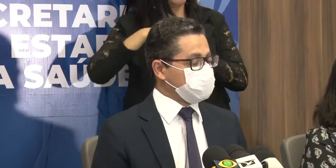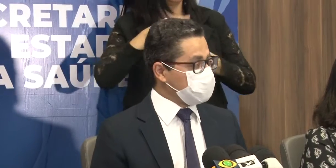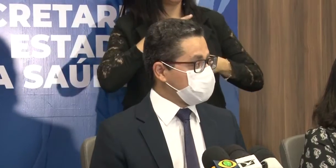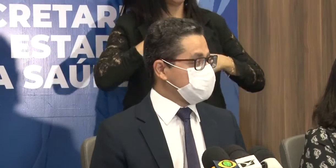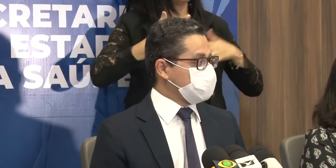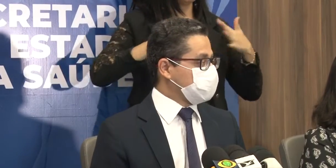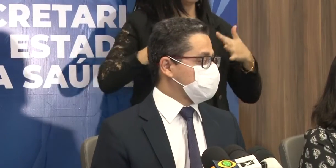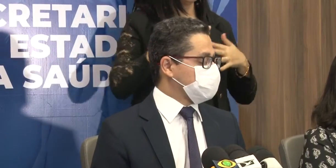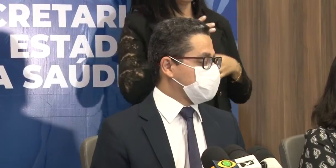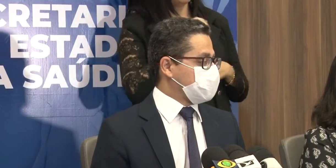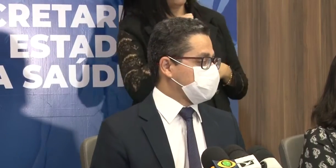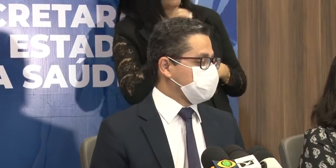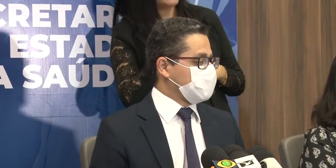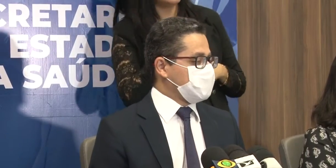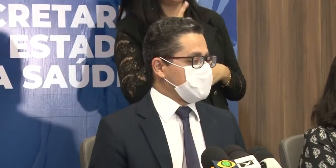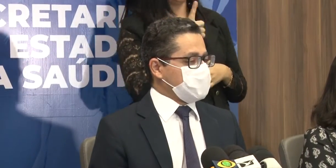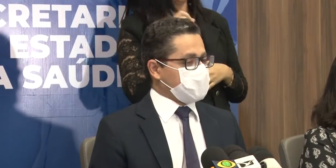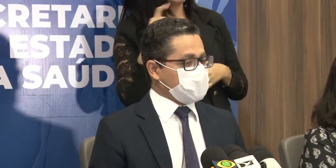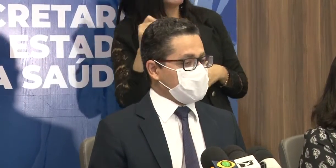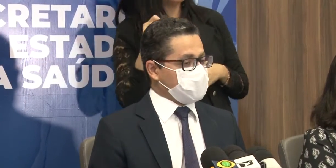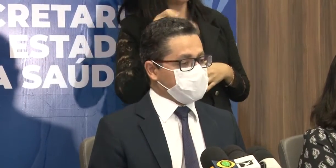média entre 80 e 100 leitos ocupados.